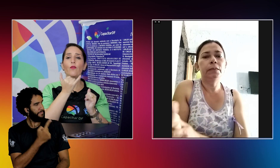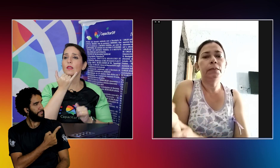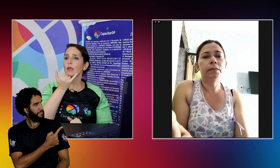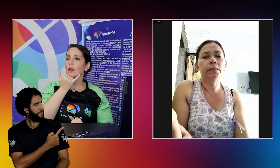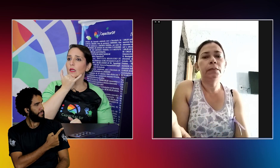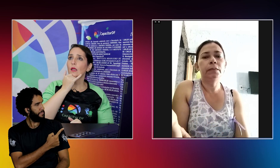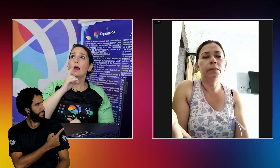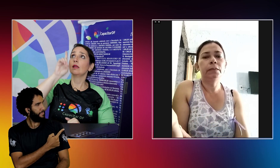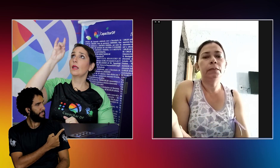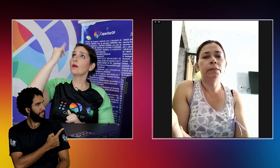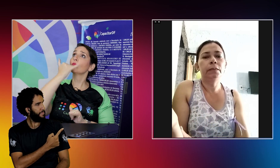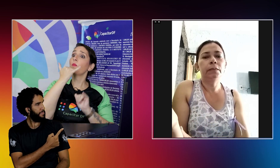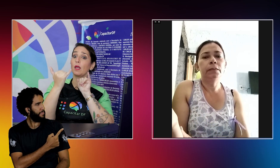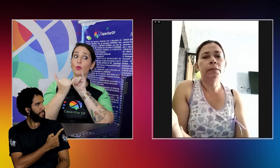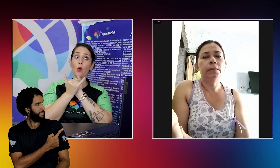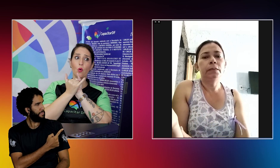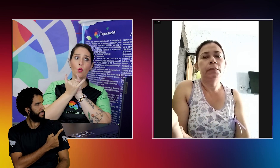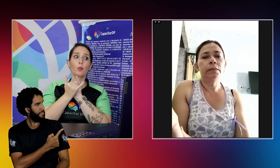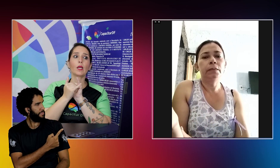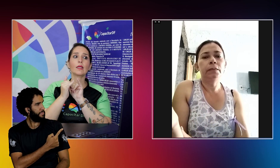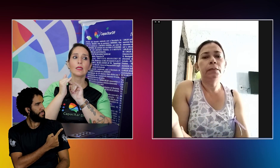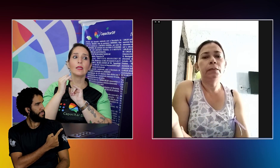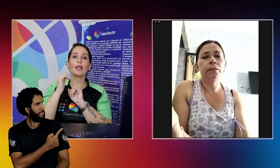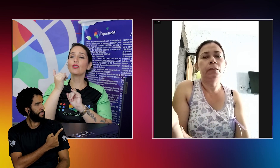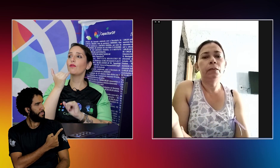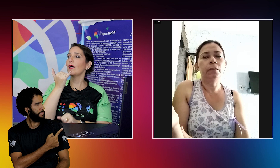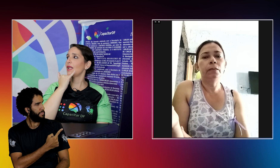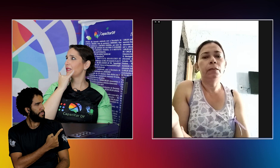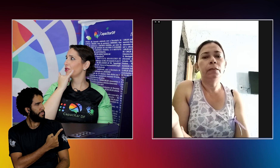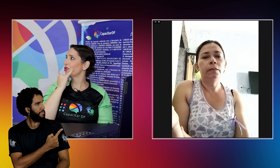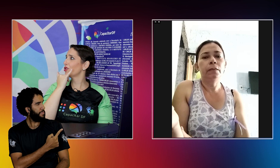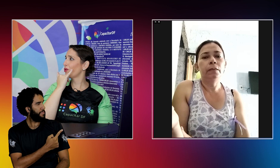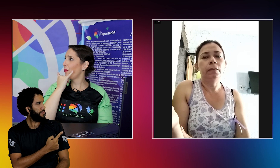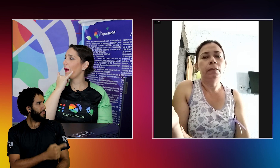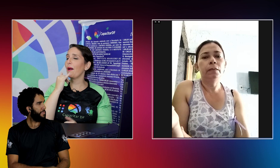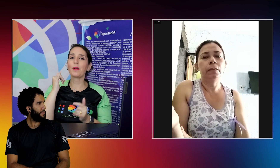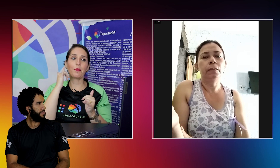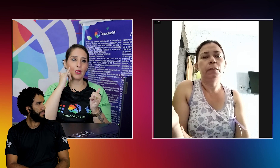eu fiz aqui. Deus me perdoou. Porque, assim, tem diferença de